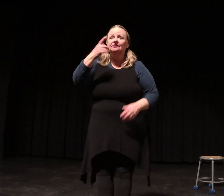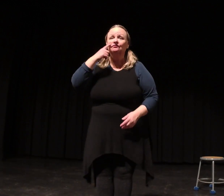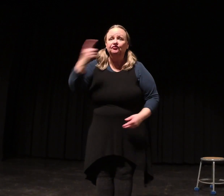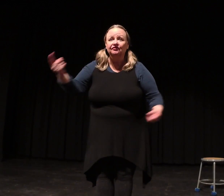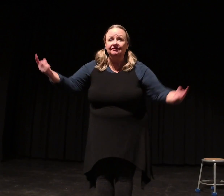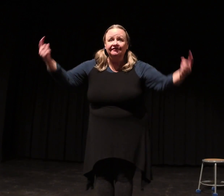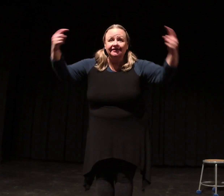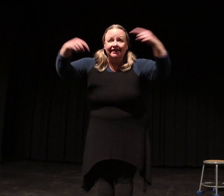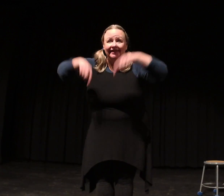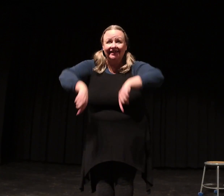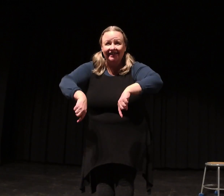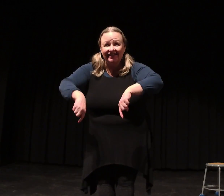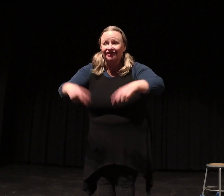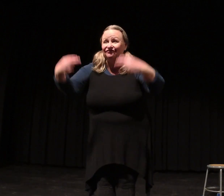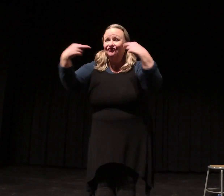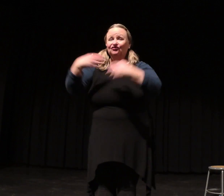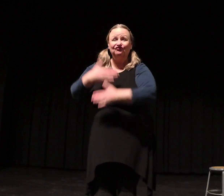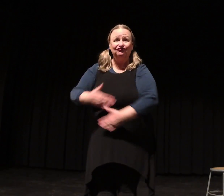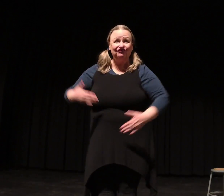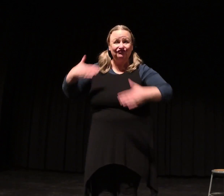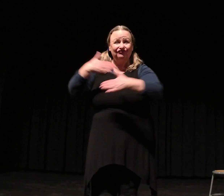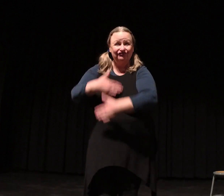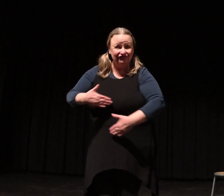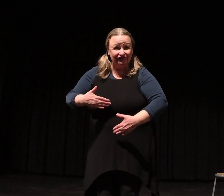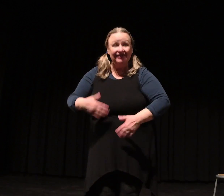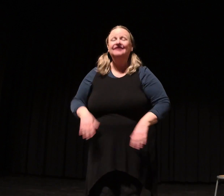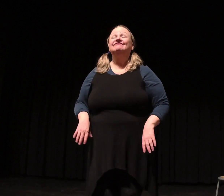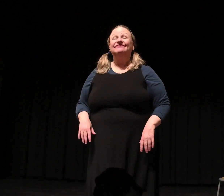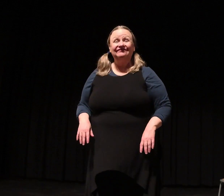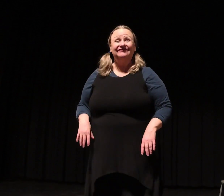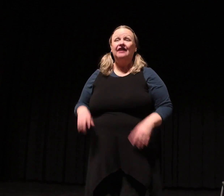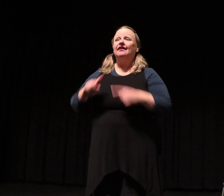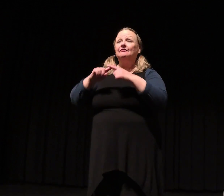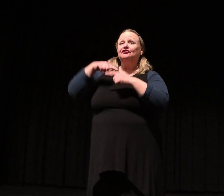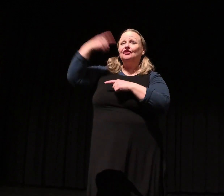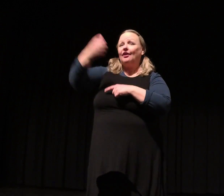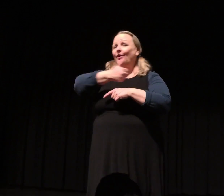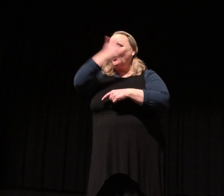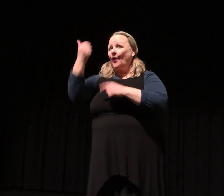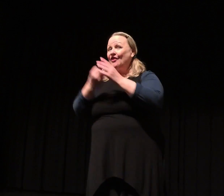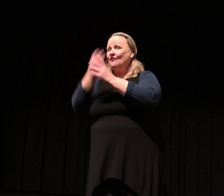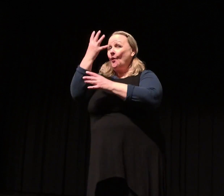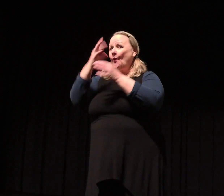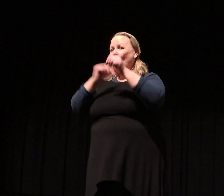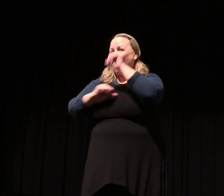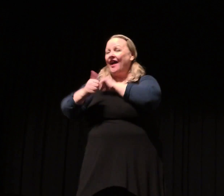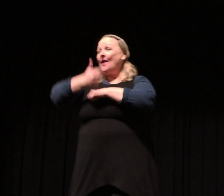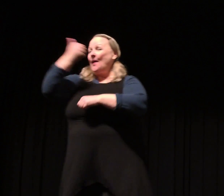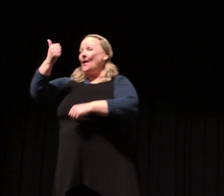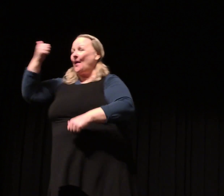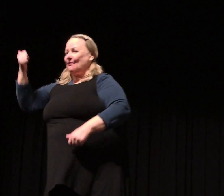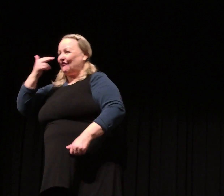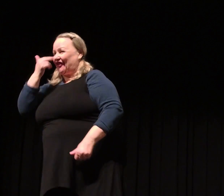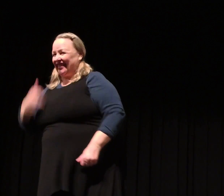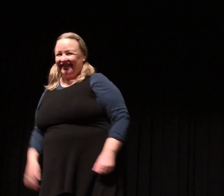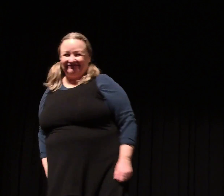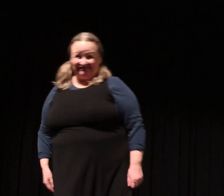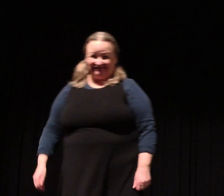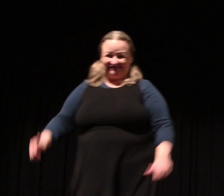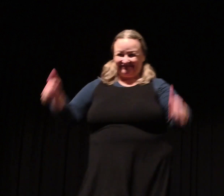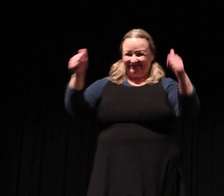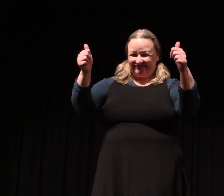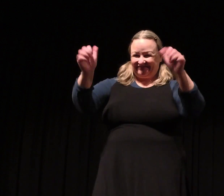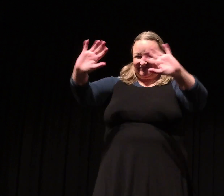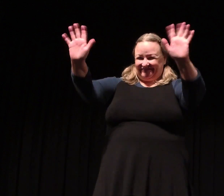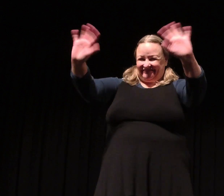Alors, merci pour votre présence. Merci, j'espère que vous avez apprécié les histoires. Alors, il va y avoir d'autres belles histoires